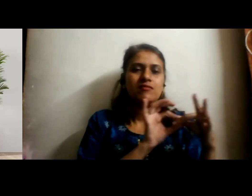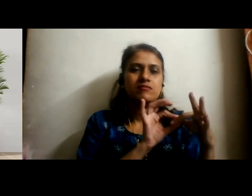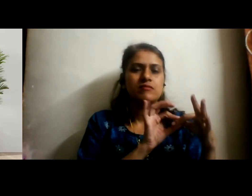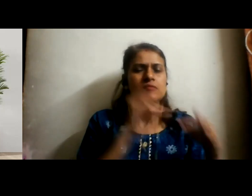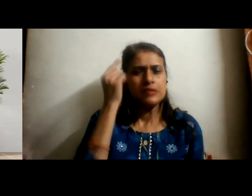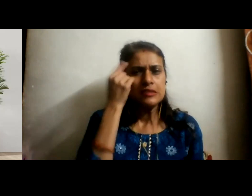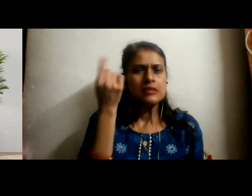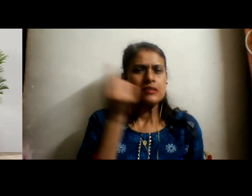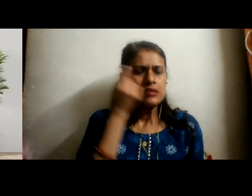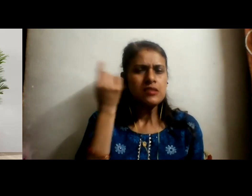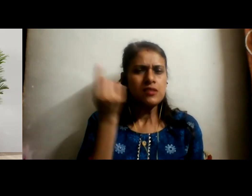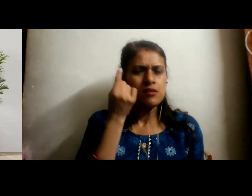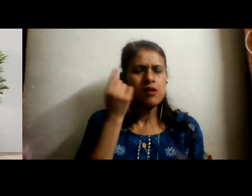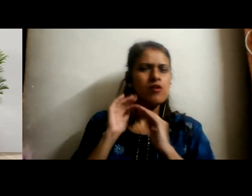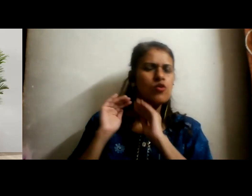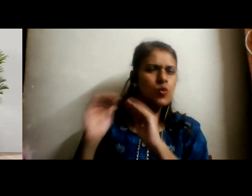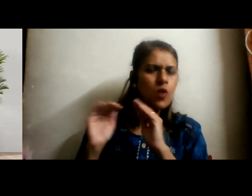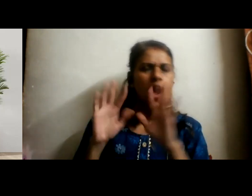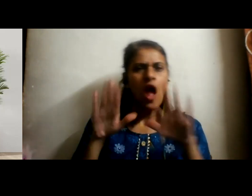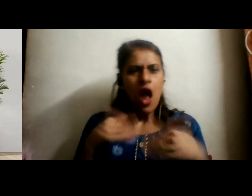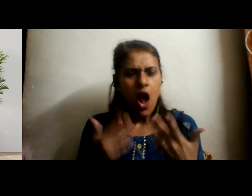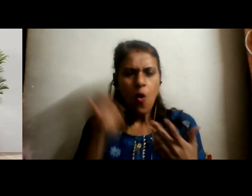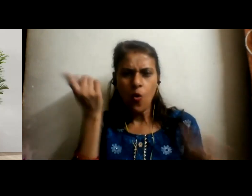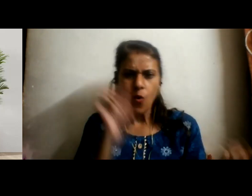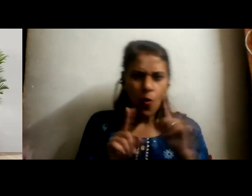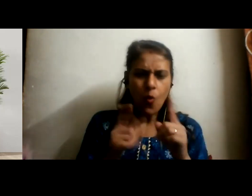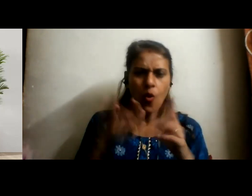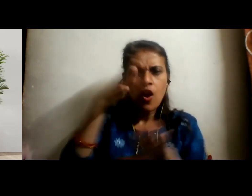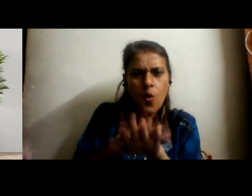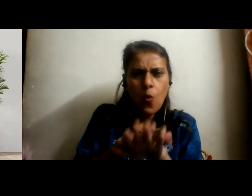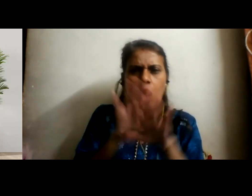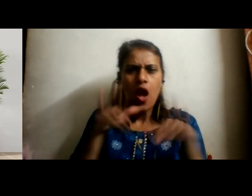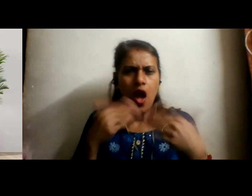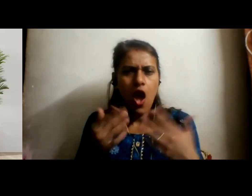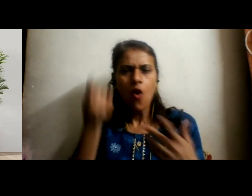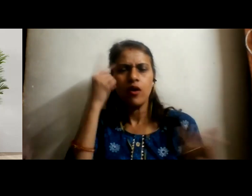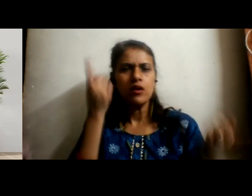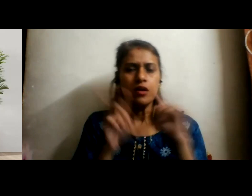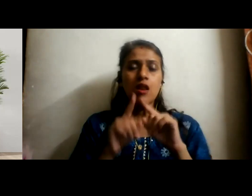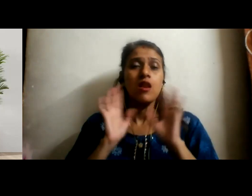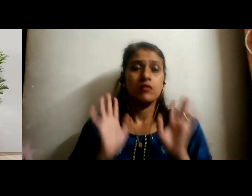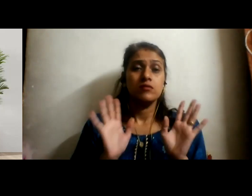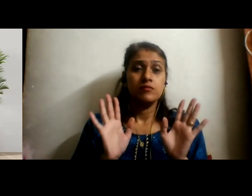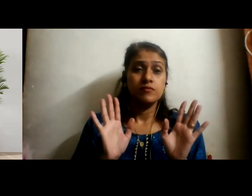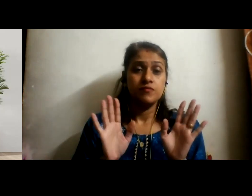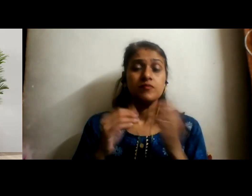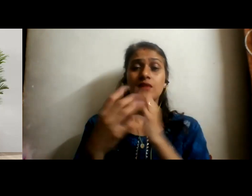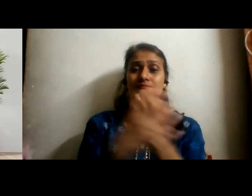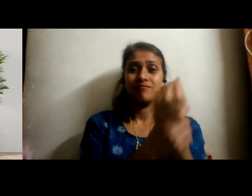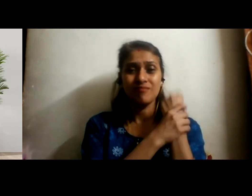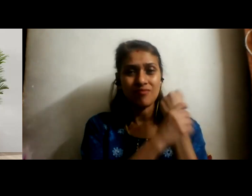सोच पाए, उनके लिए रिसोर्स इंफ्रास्ट्रक्चर इंक्लूजन ला पाए। और मैं मानता हूं कि हाँ, एक समय के बाद थेरेपी और